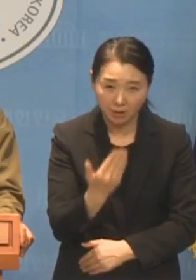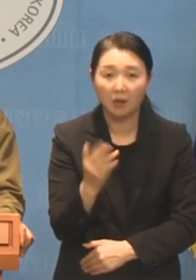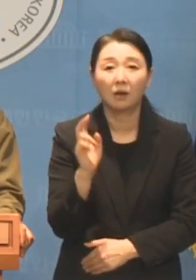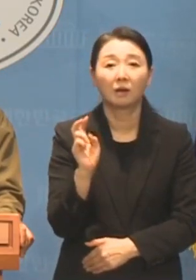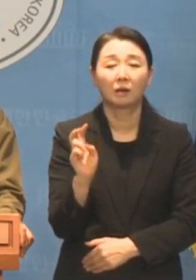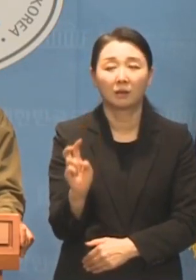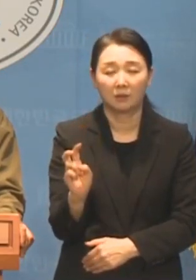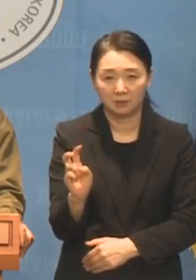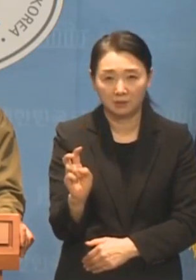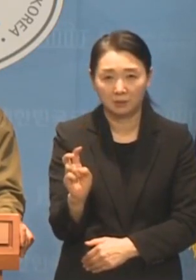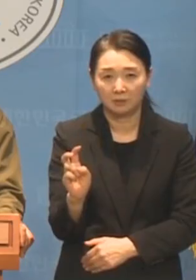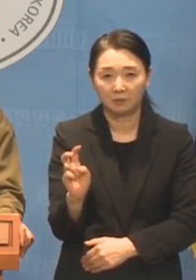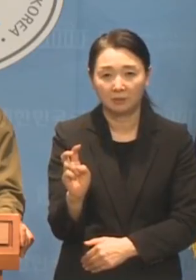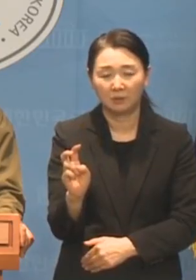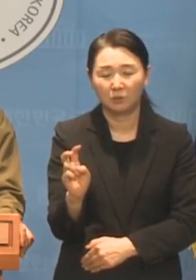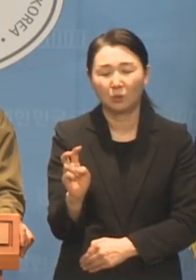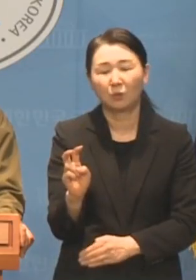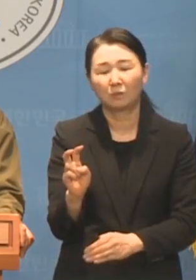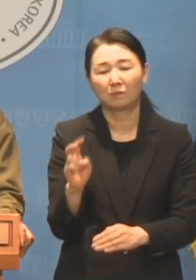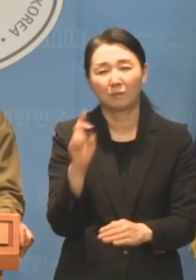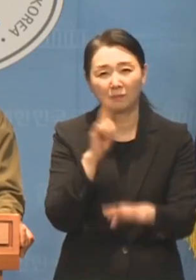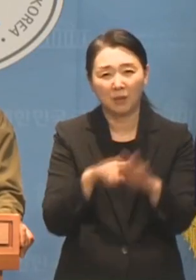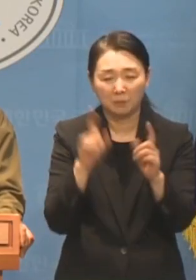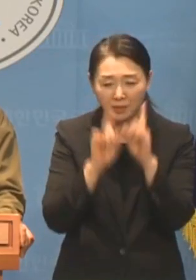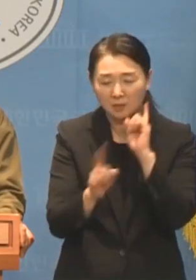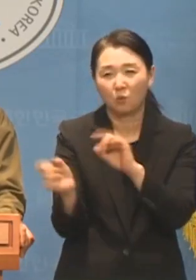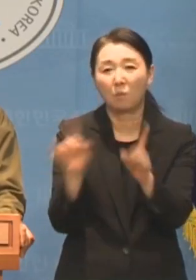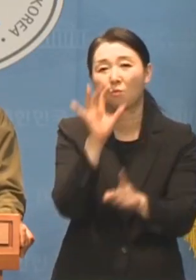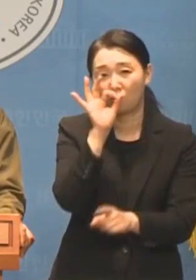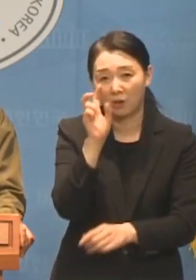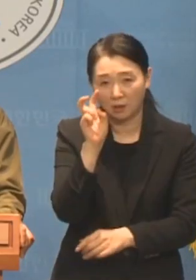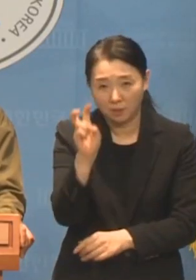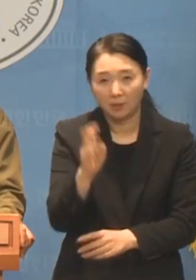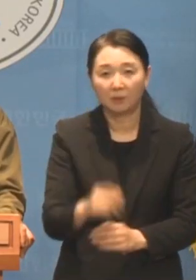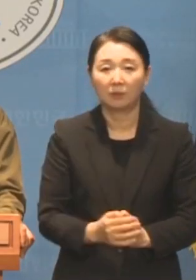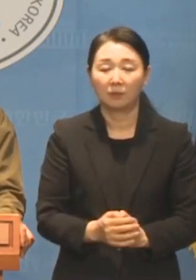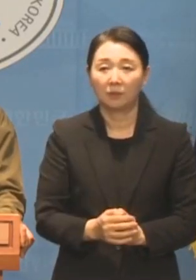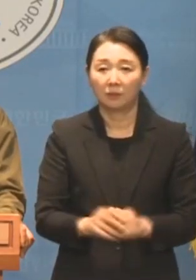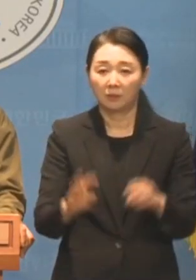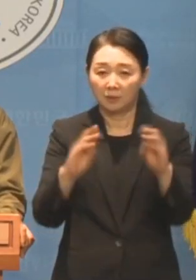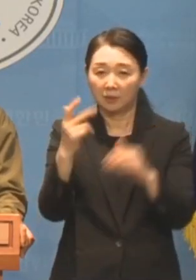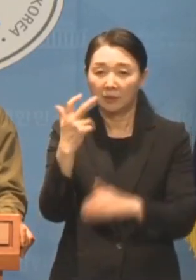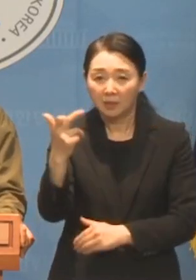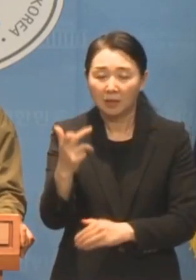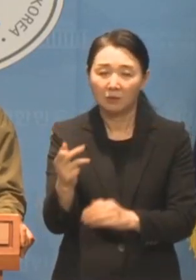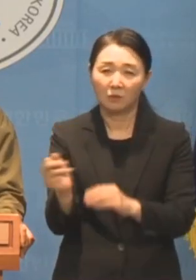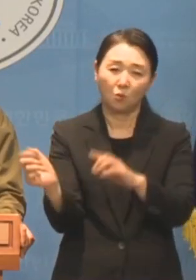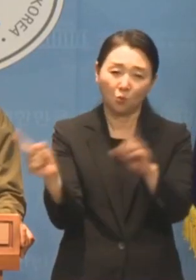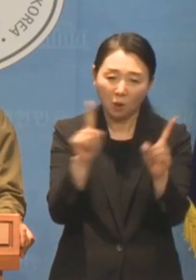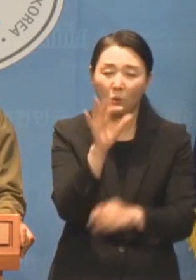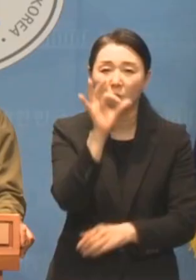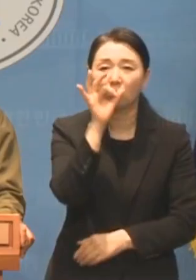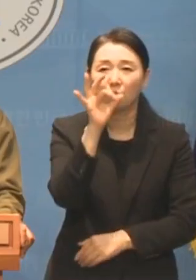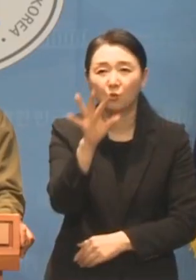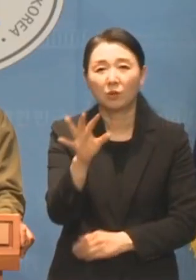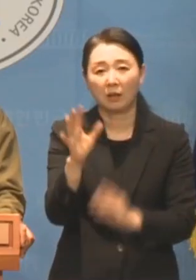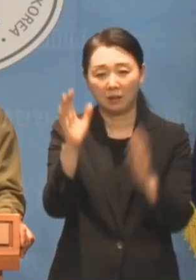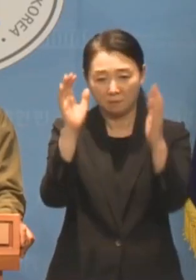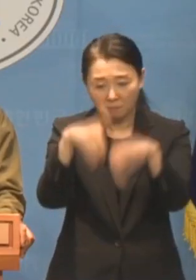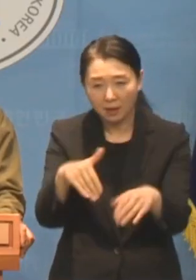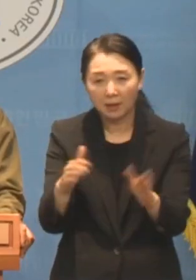지역민의 가슴에 회복 불가능한 상처를 안기게 될 것입니다. 그리고 지리산 또한 회복 불가능한